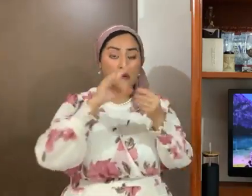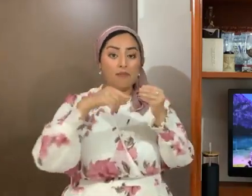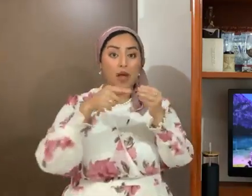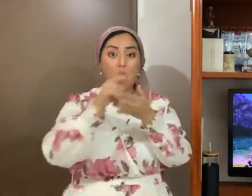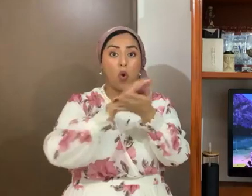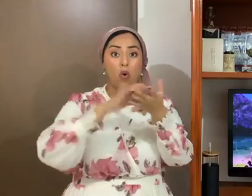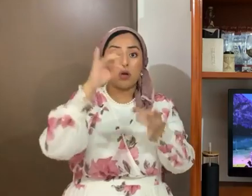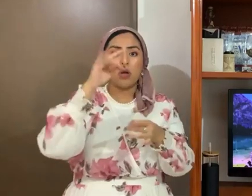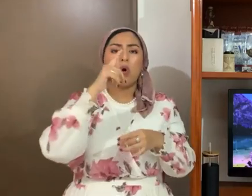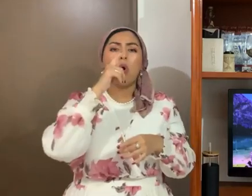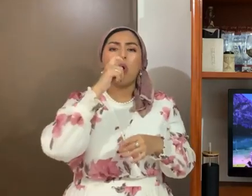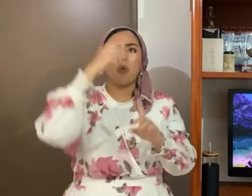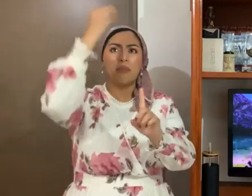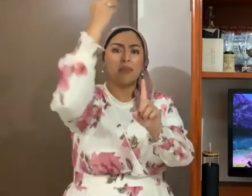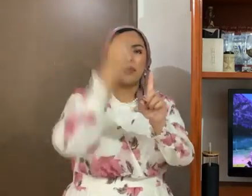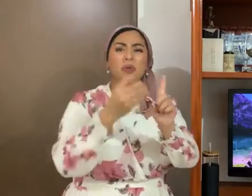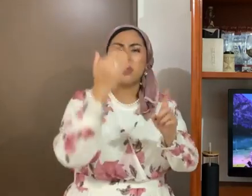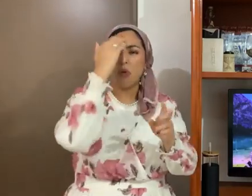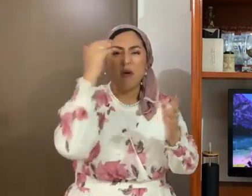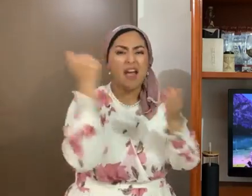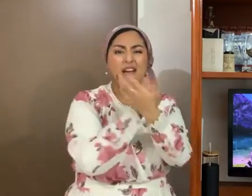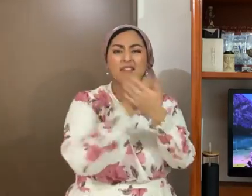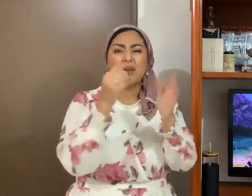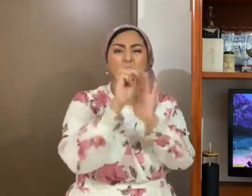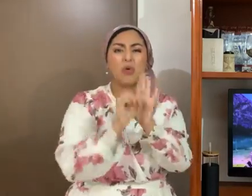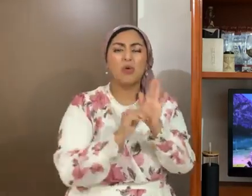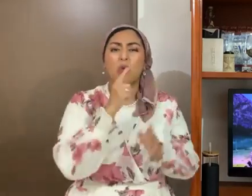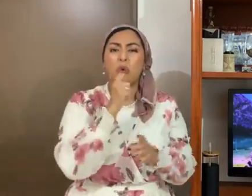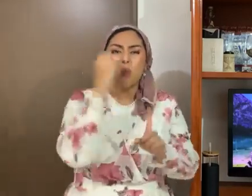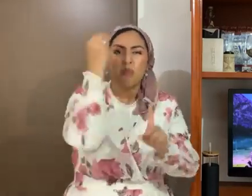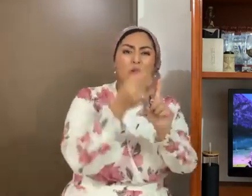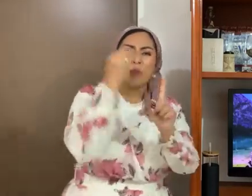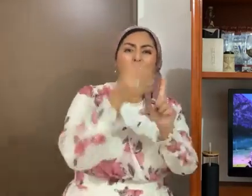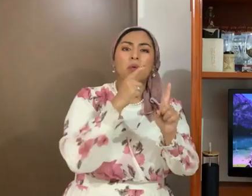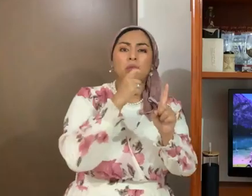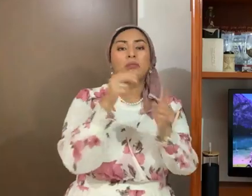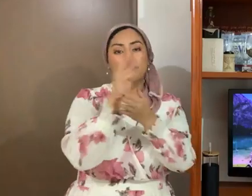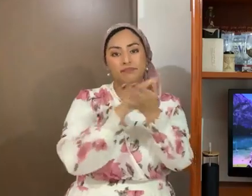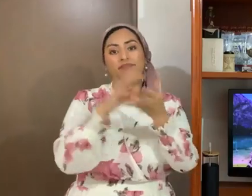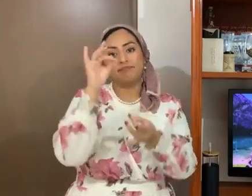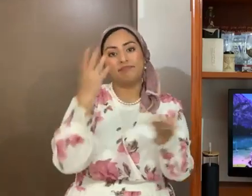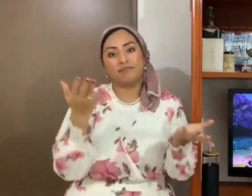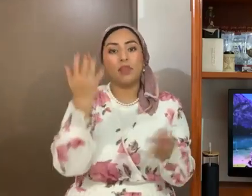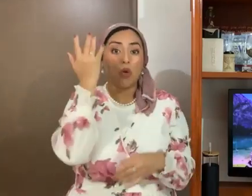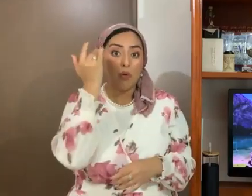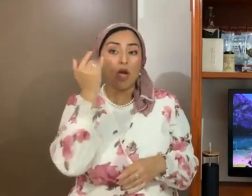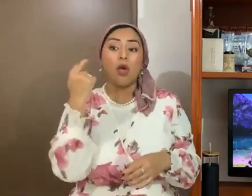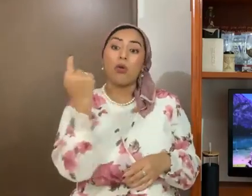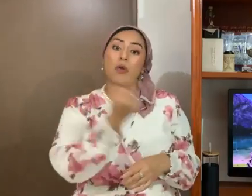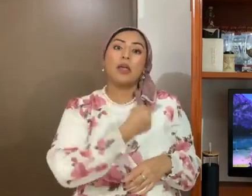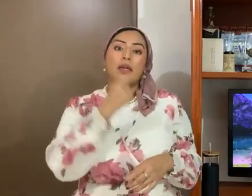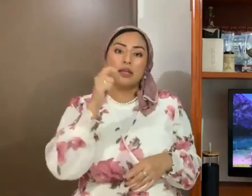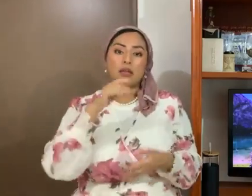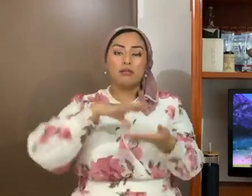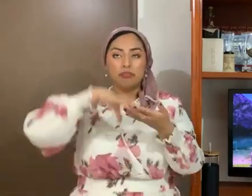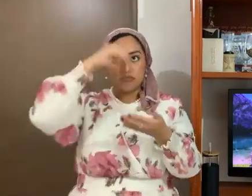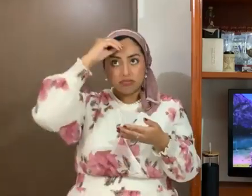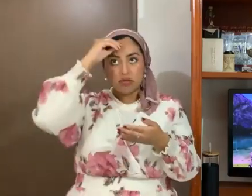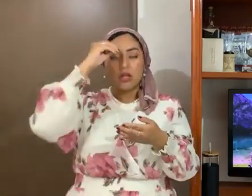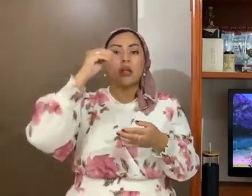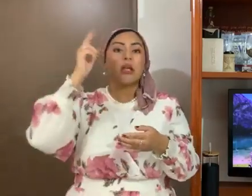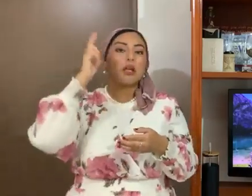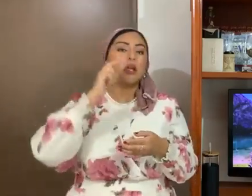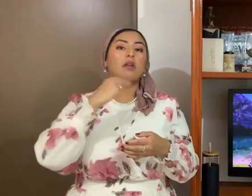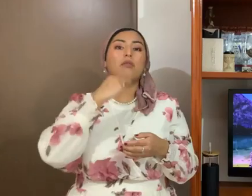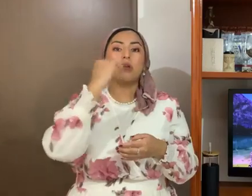HaKodesh. Porque ¿quién le hacía saber todo a Moisés? El Ruach HaKodesh. Aleluya. Por eso hay que procurar escuchar la voz de Yahweh.